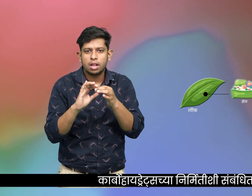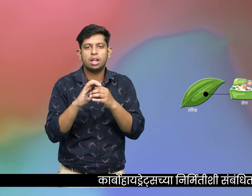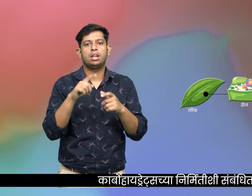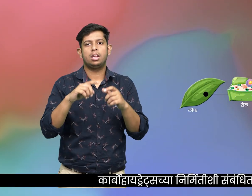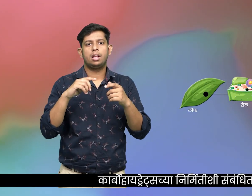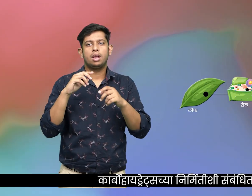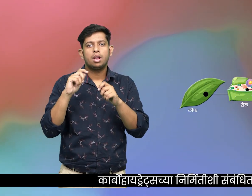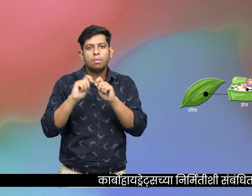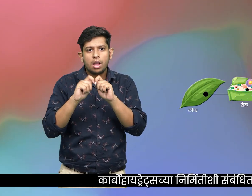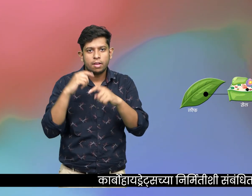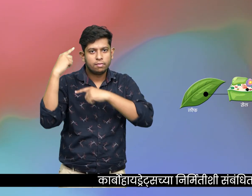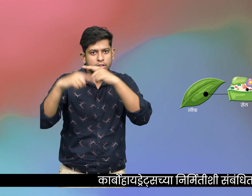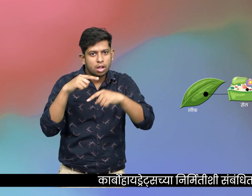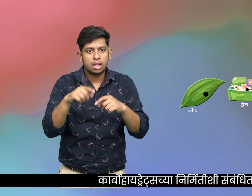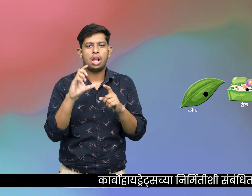कार्बोहायड्रेट्सच्या निर्मितीशी संबंधित.